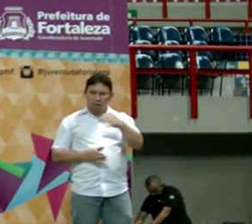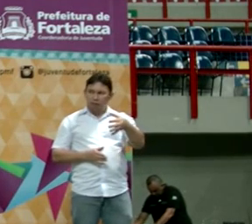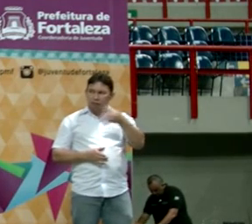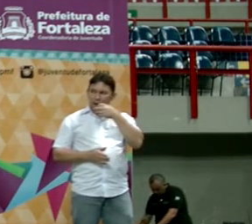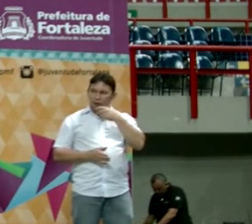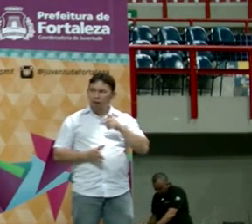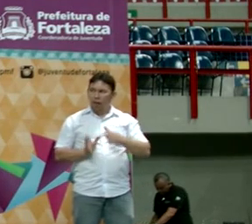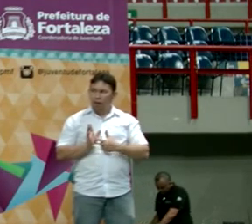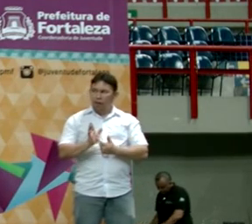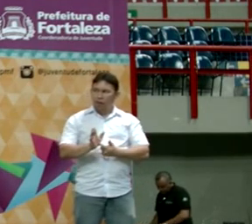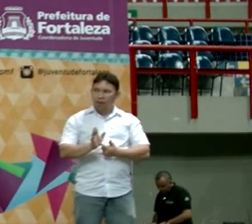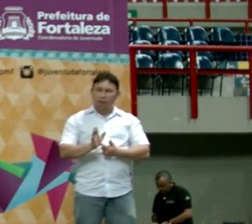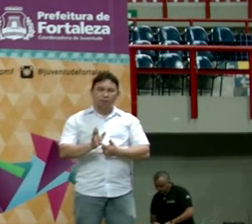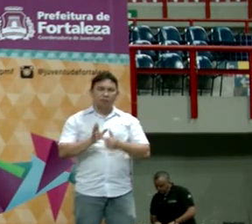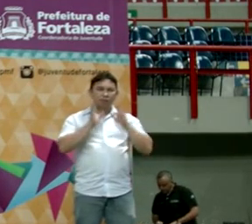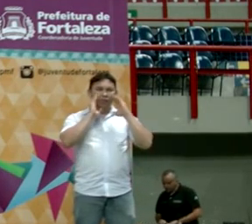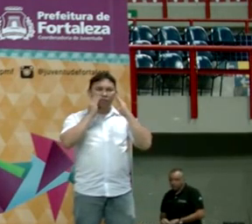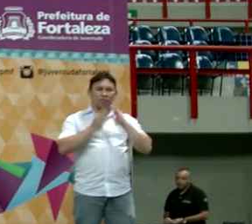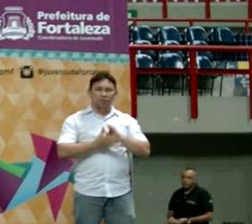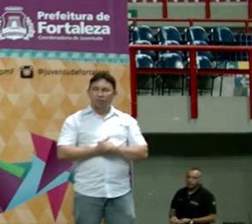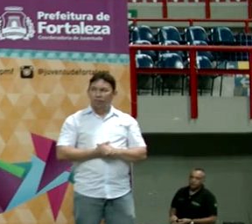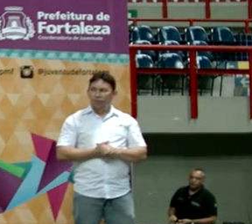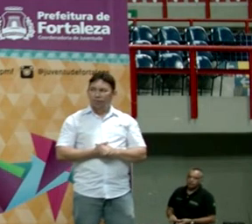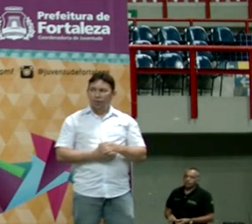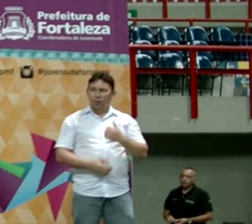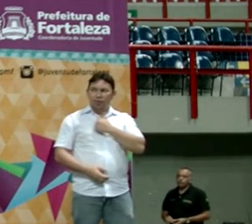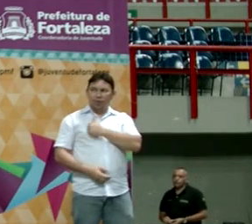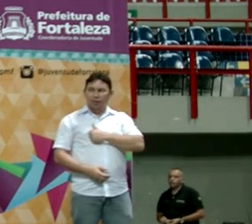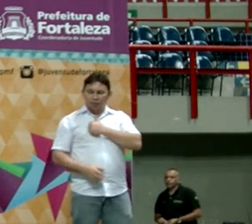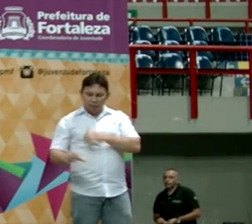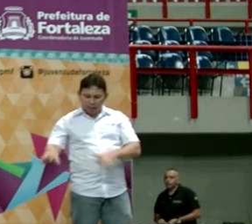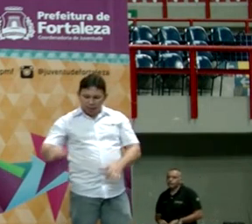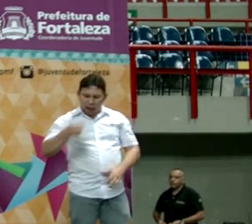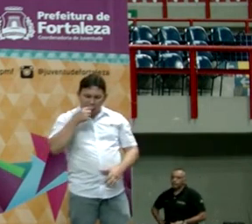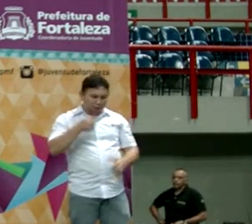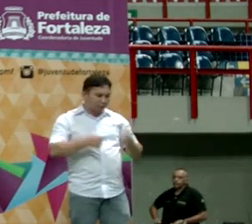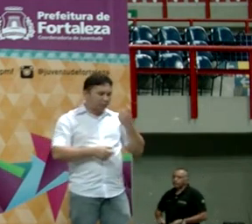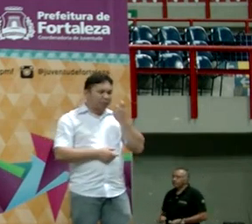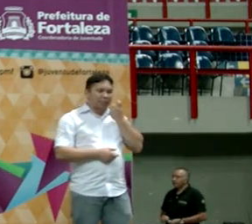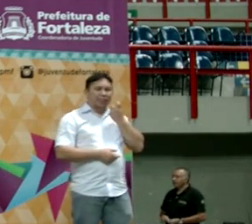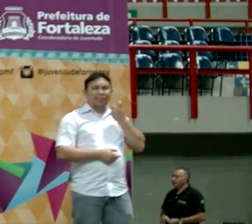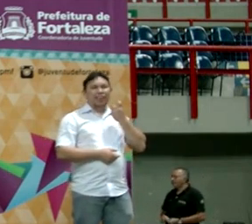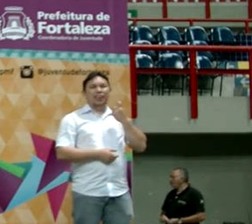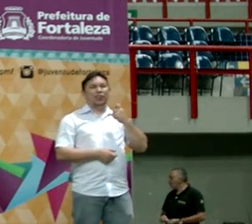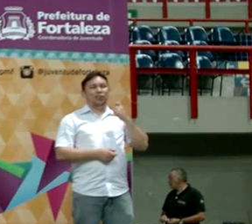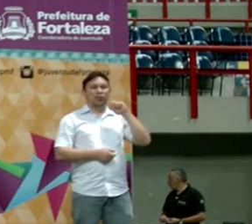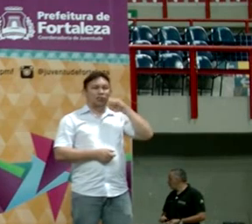Postou no Facebook, matando a saudade, peta e cajuína.